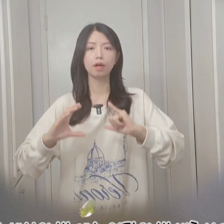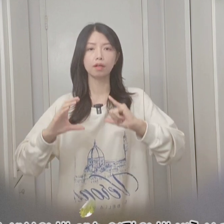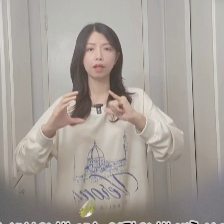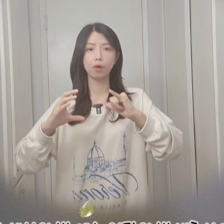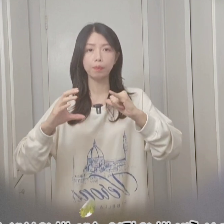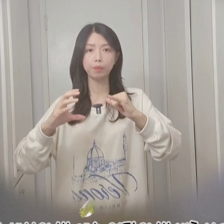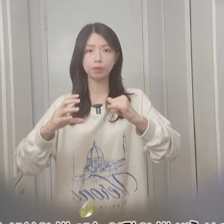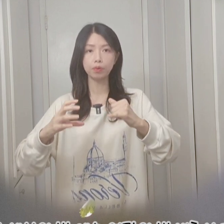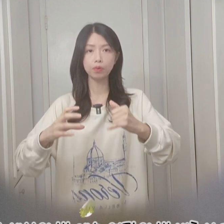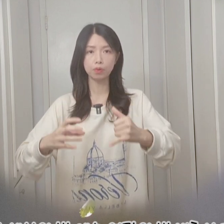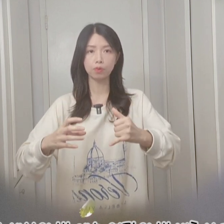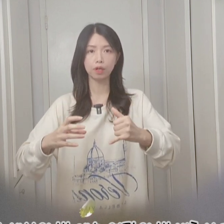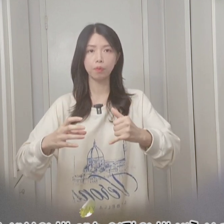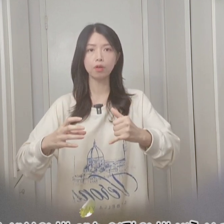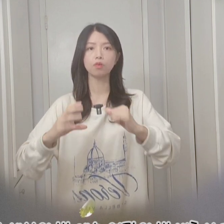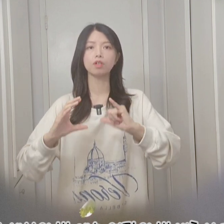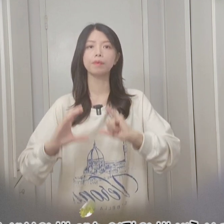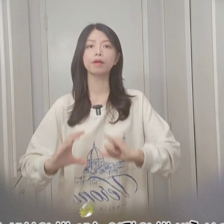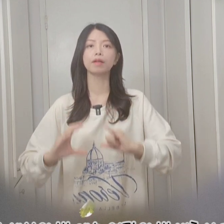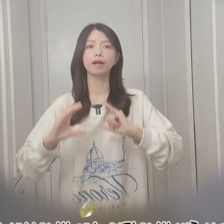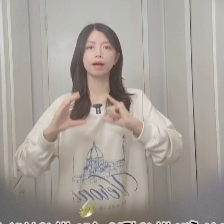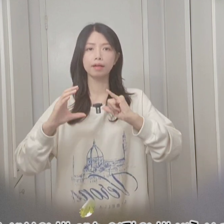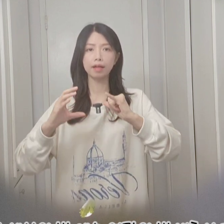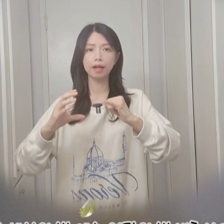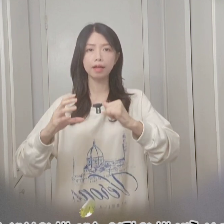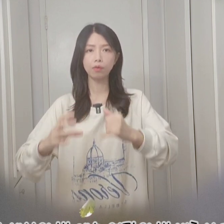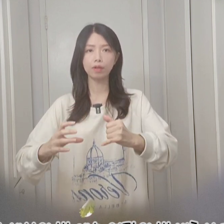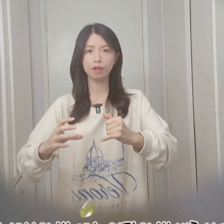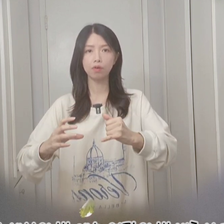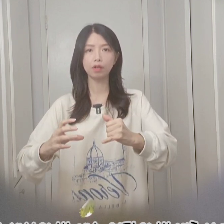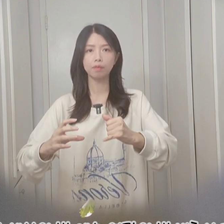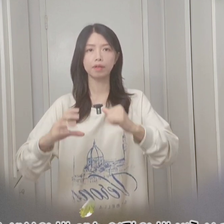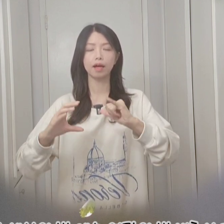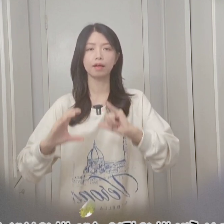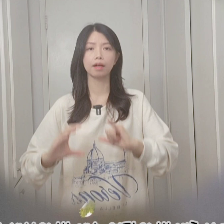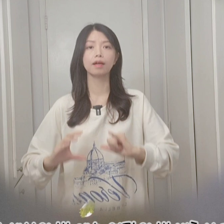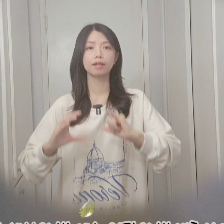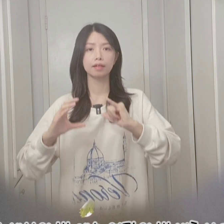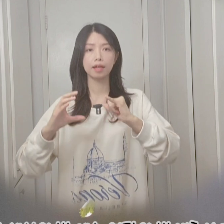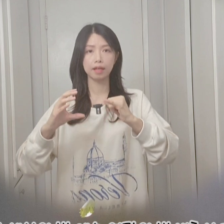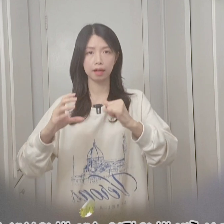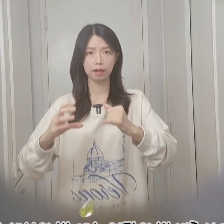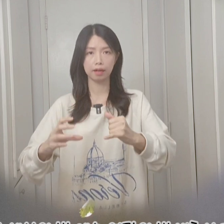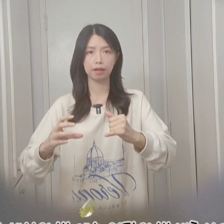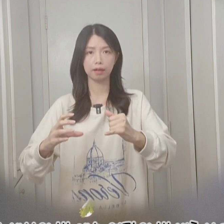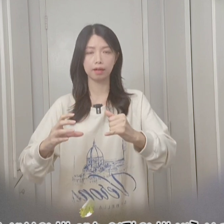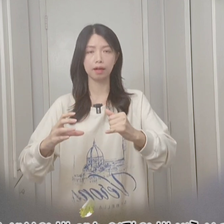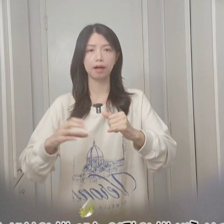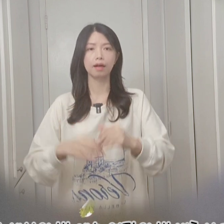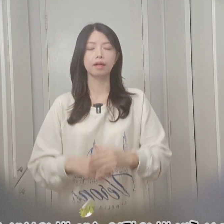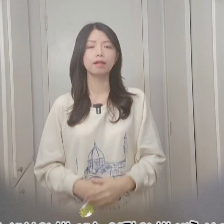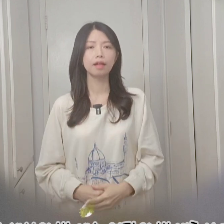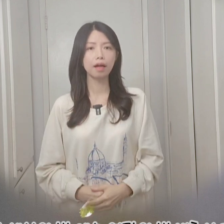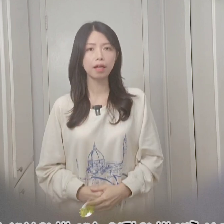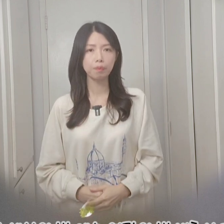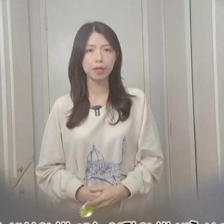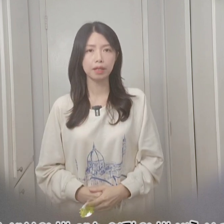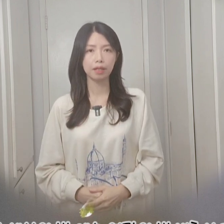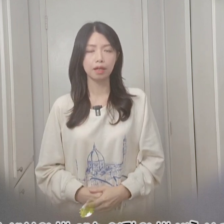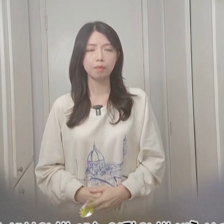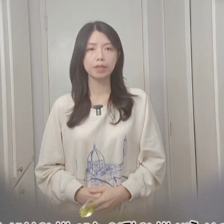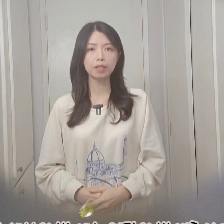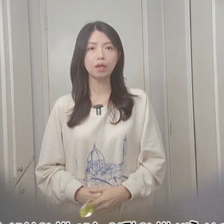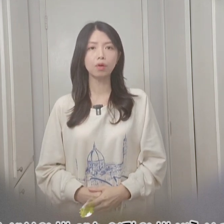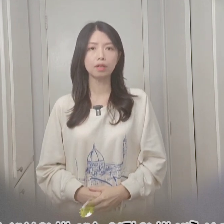펴주셔서 그대로 앞으로 둥글게 표현해 주시면 세상이라고 한 뜻의 수어가 됩니다. 세상. 세상의